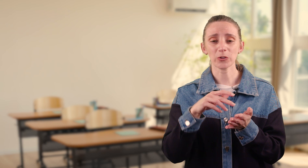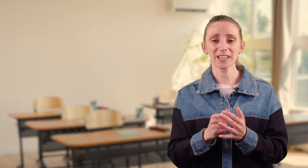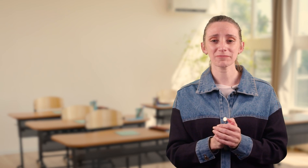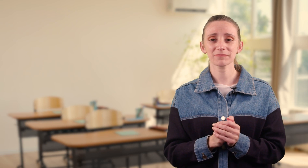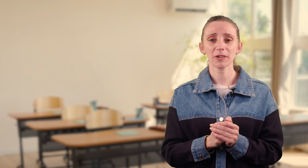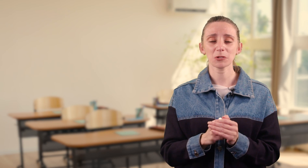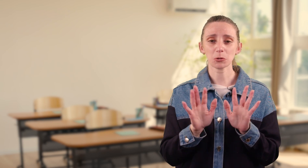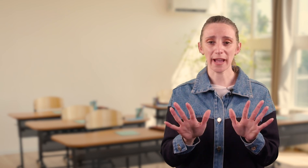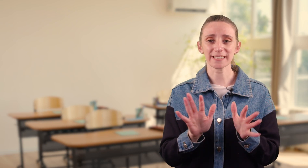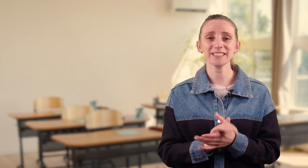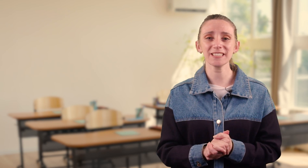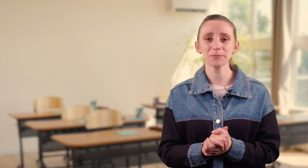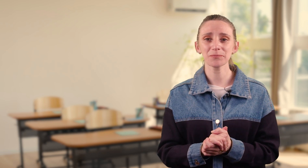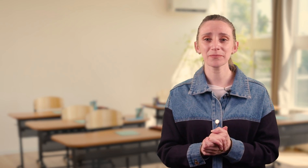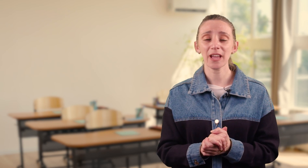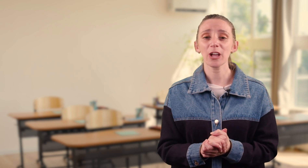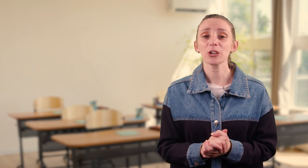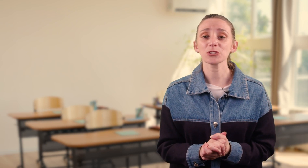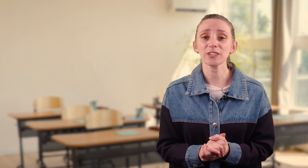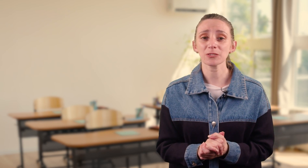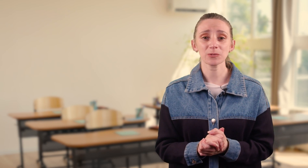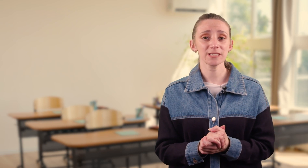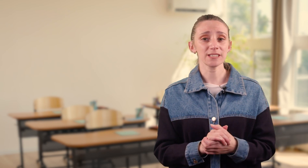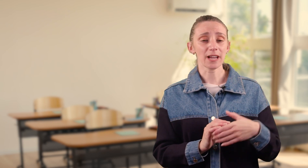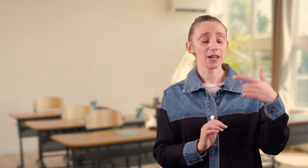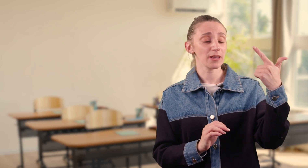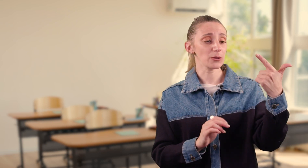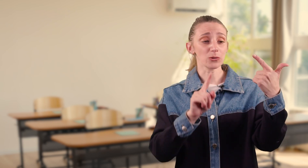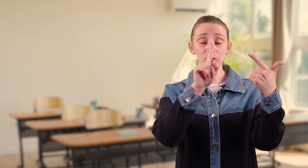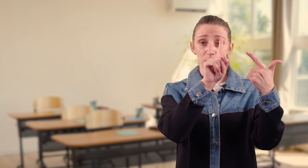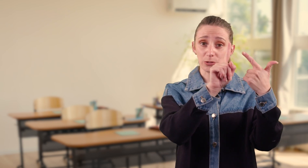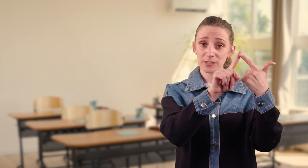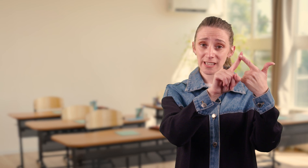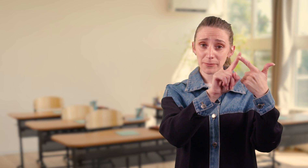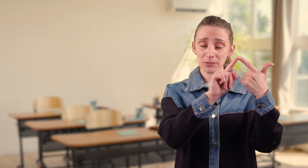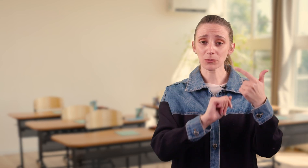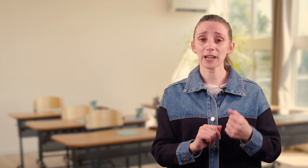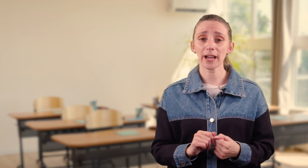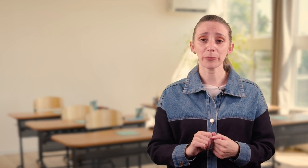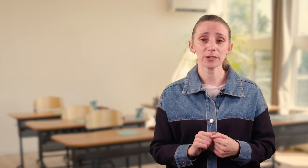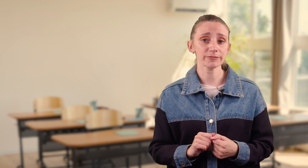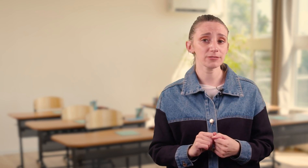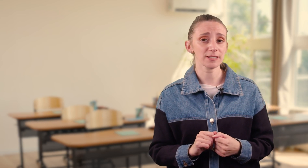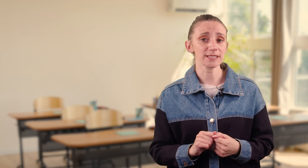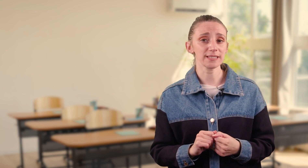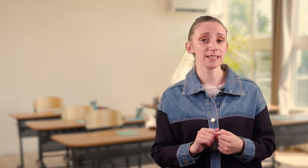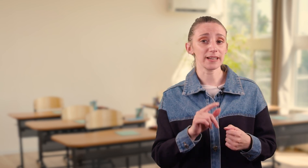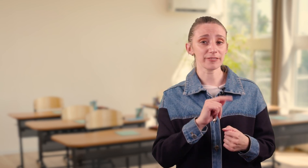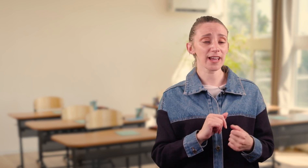Ok, je m'arrête ici. Je viens donc dire que le deuxième, donc là, rappelez-vous, hein, c'était les frères